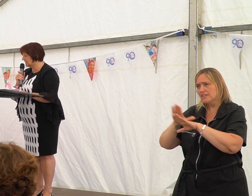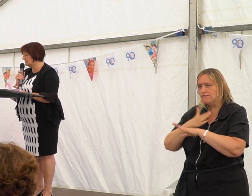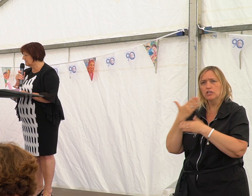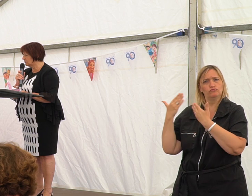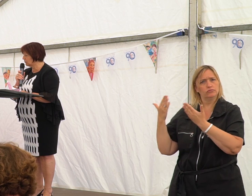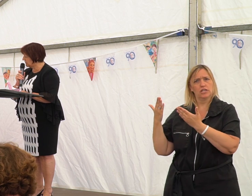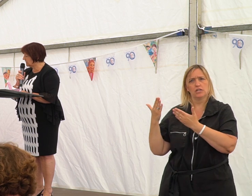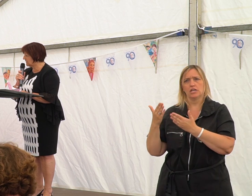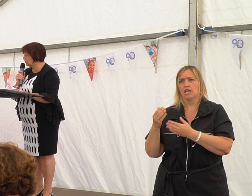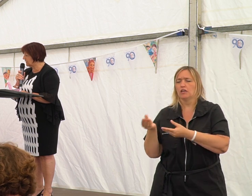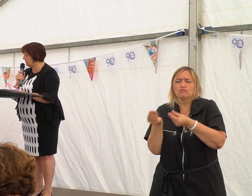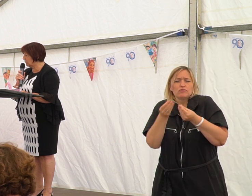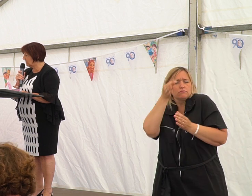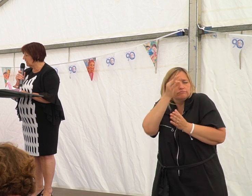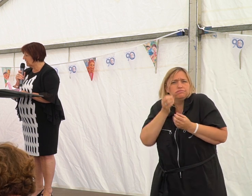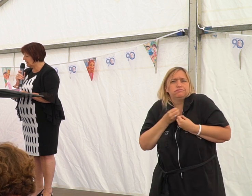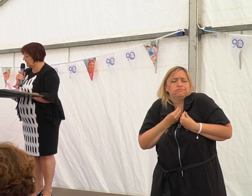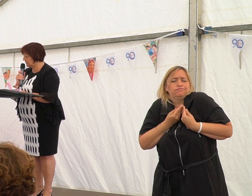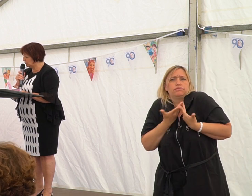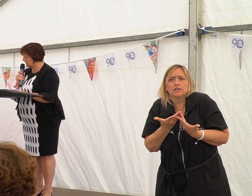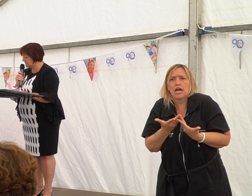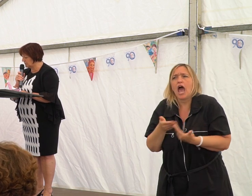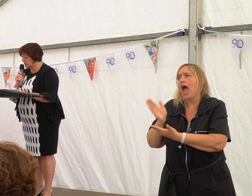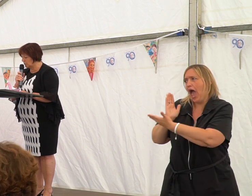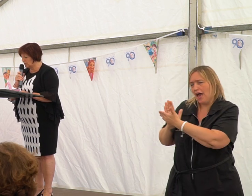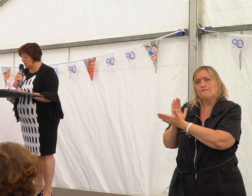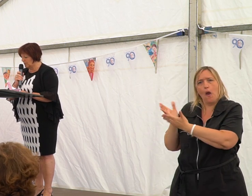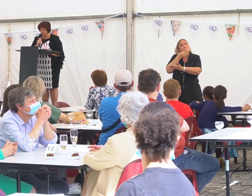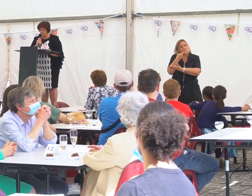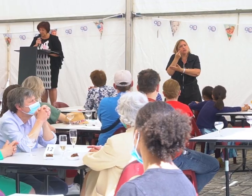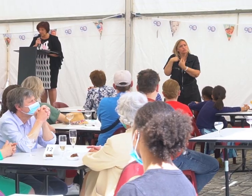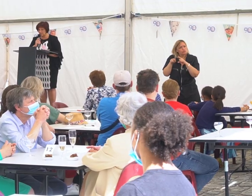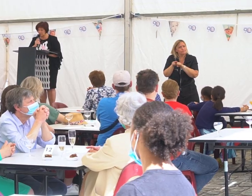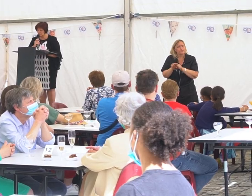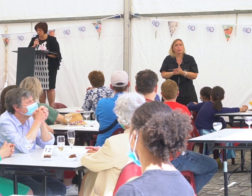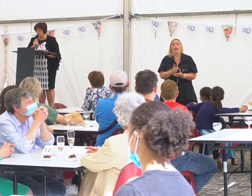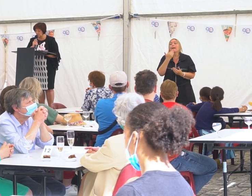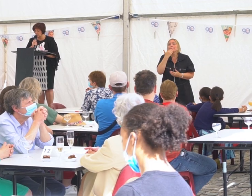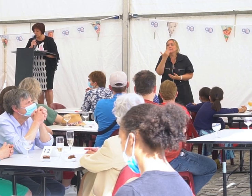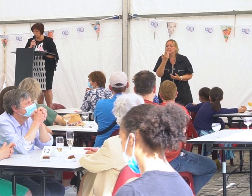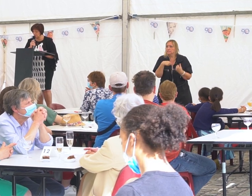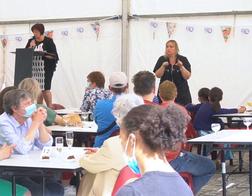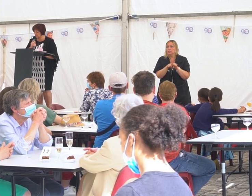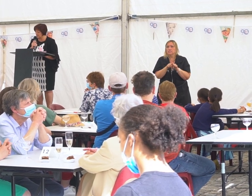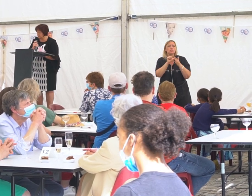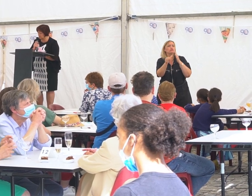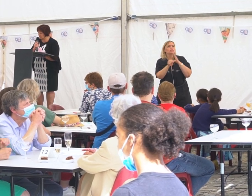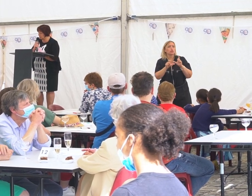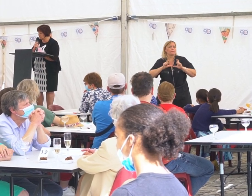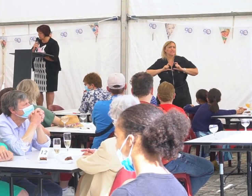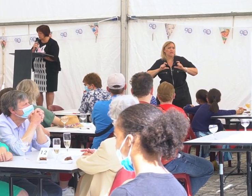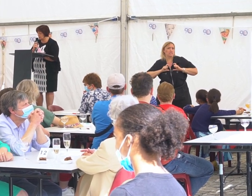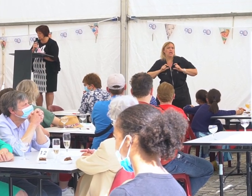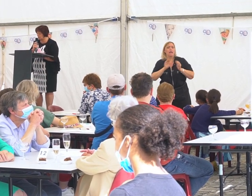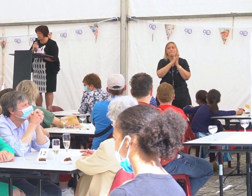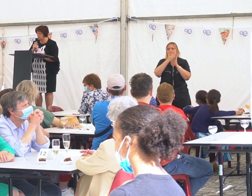âme d'artiste. Je lui céderai donc la parole à la fin de mon intervention. Merci aussi au Centre Marcel Marlier et au